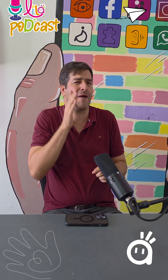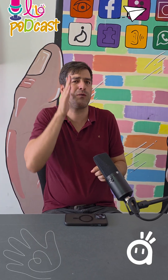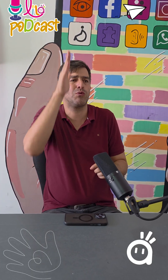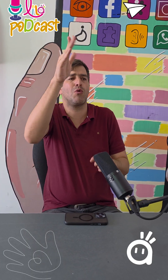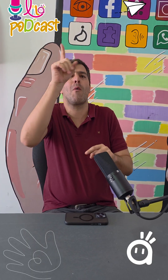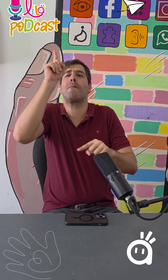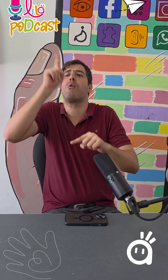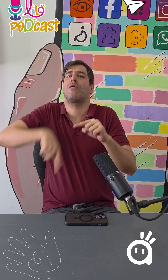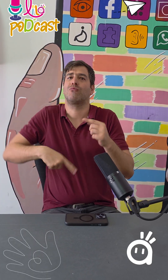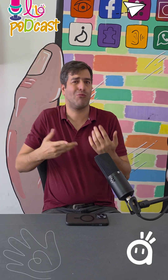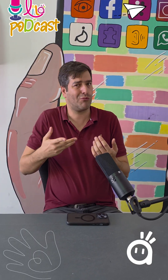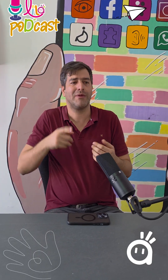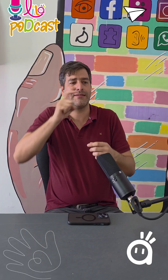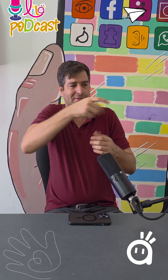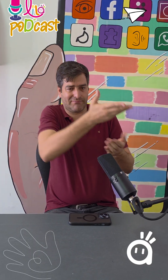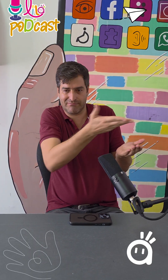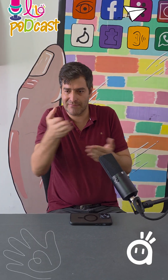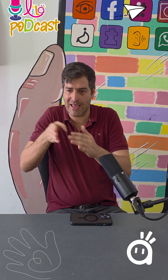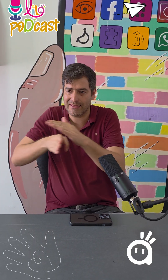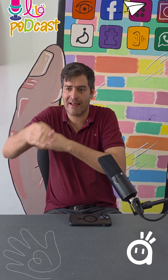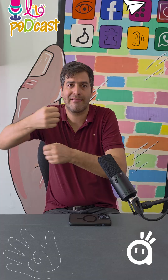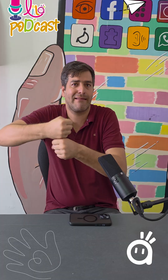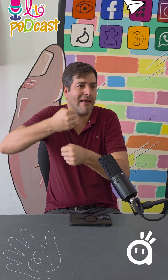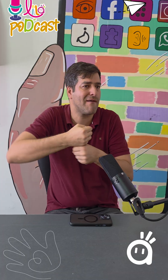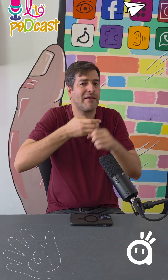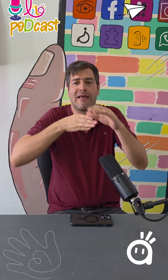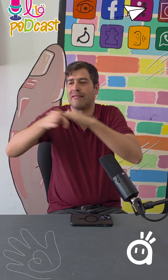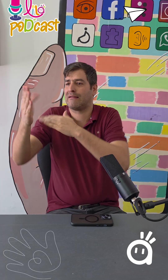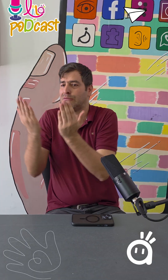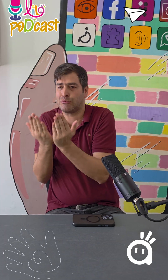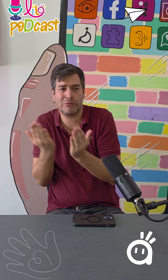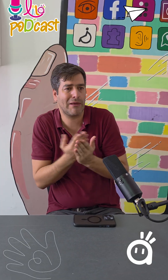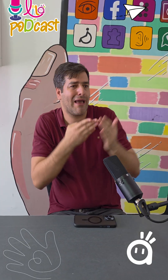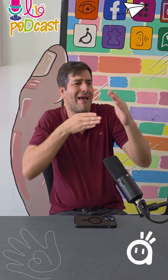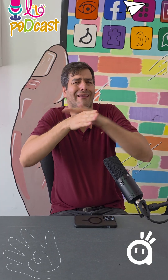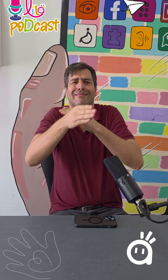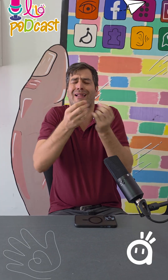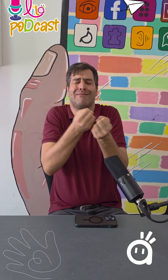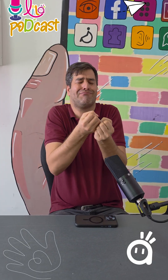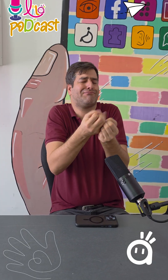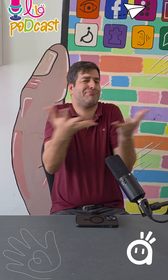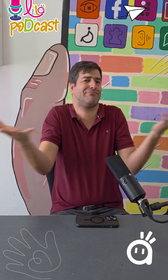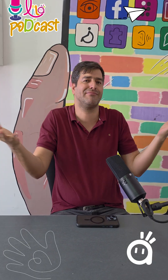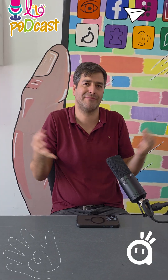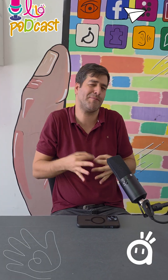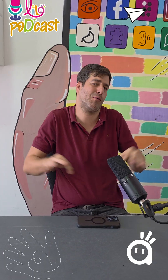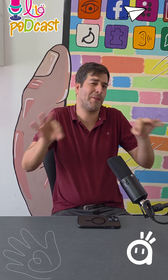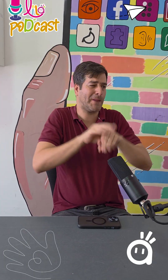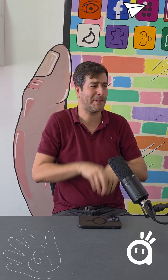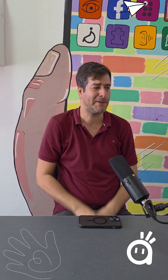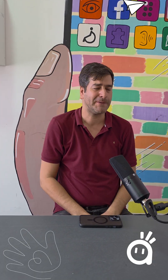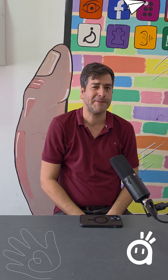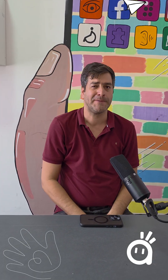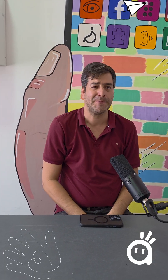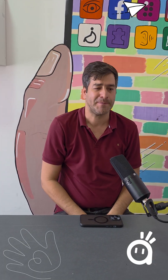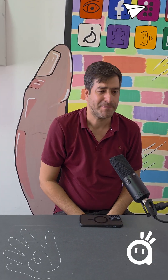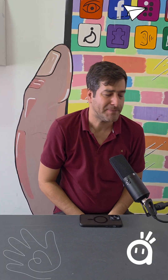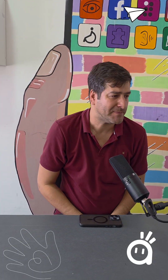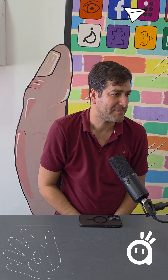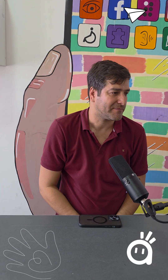hace grande. Cuando empezamos a aceptarnos que somos distintos y podemos acceder a espacios tanto lo laboral y educativo, podemos decir que estamos